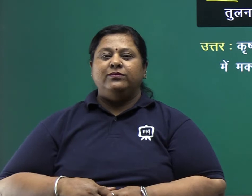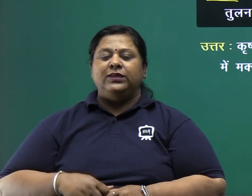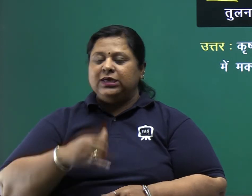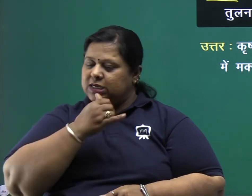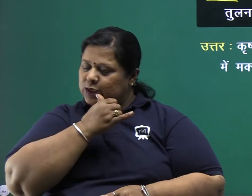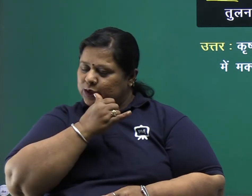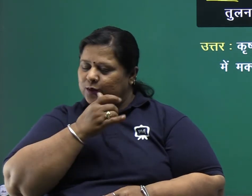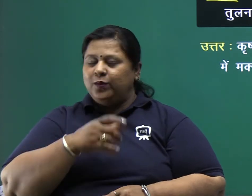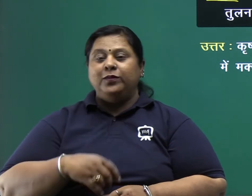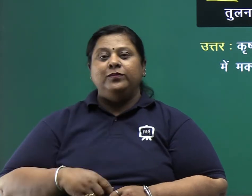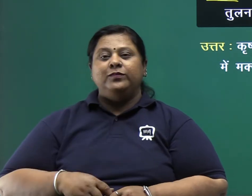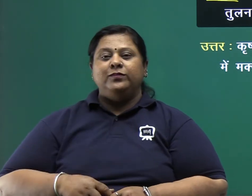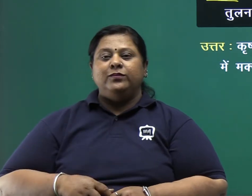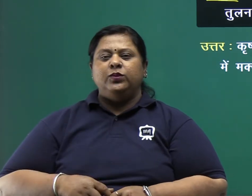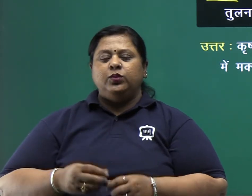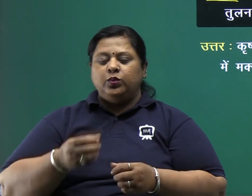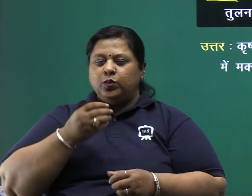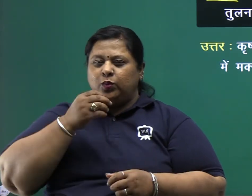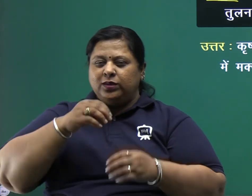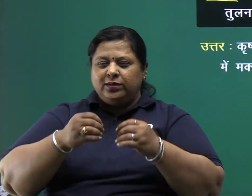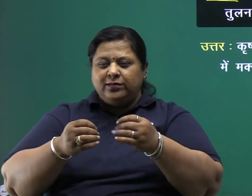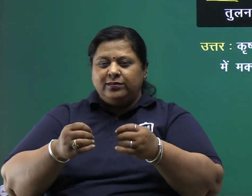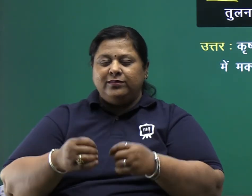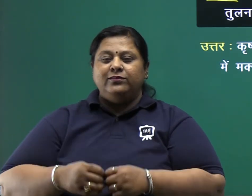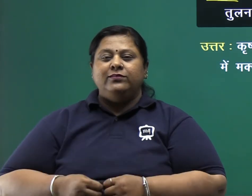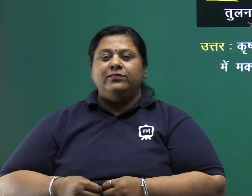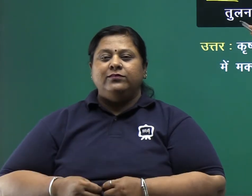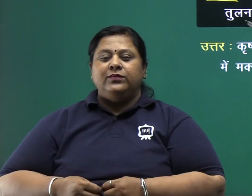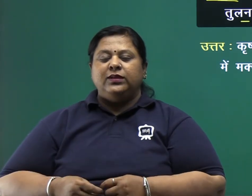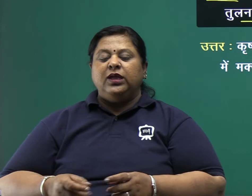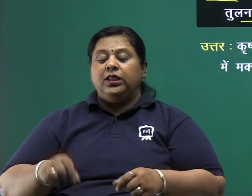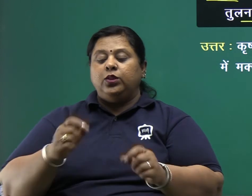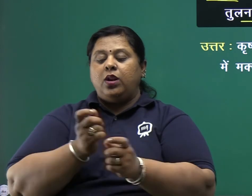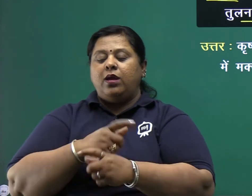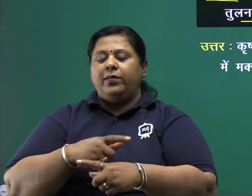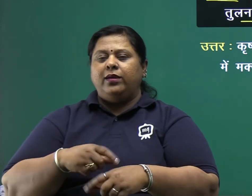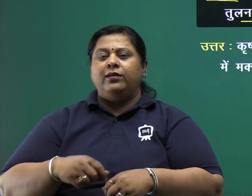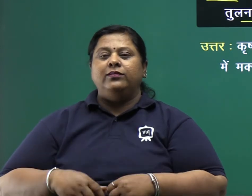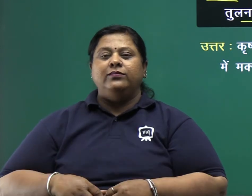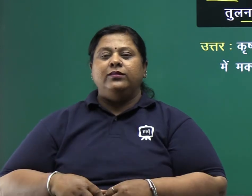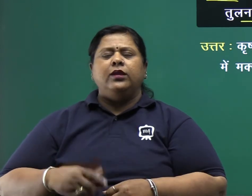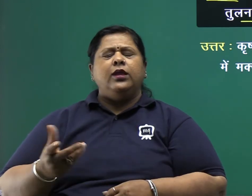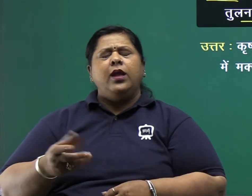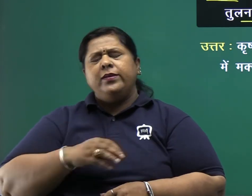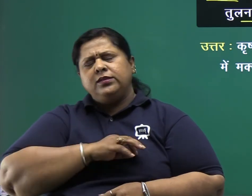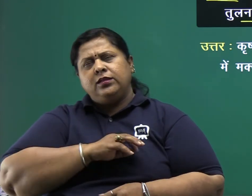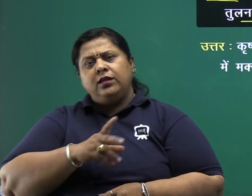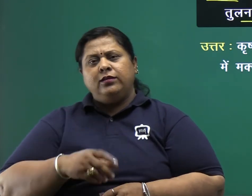कृष्ण को दूध की तुलना में क्या पसंद